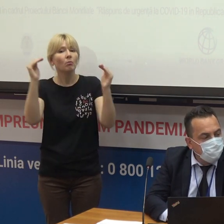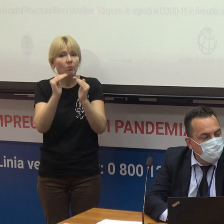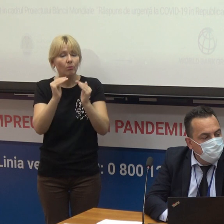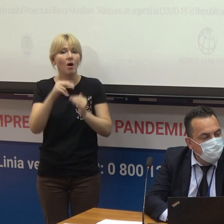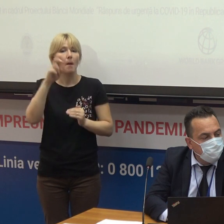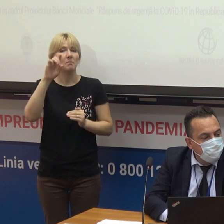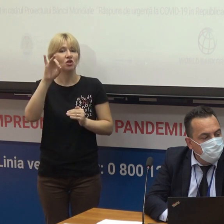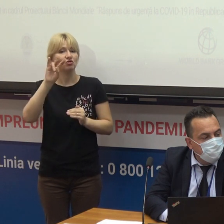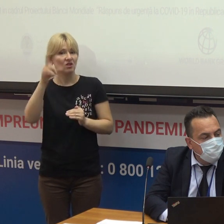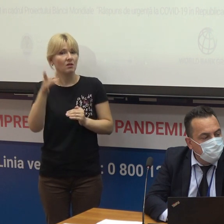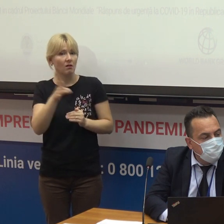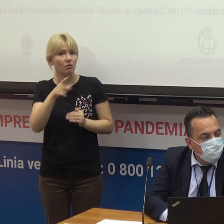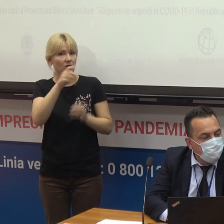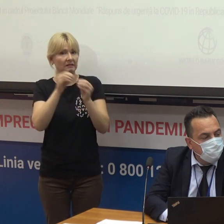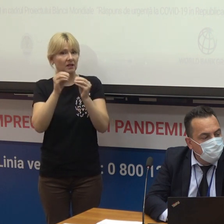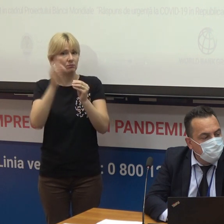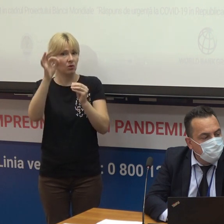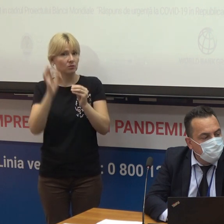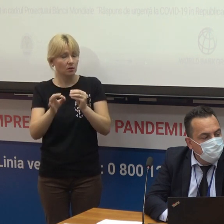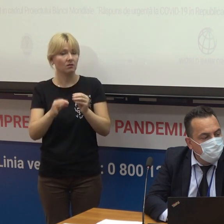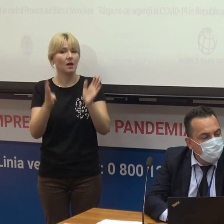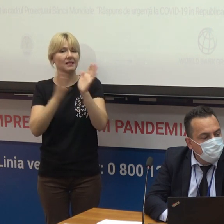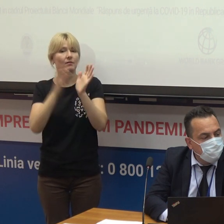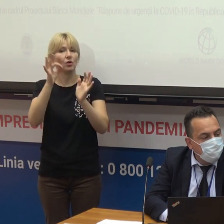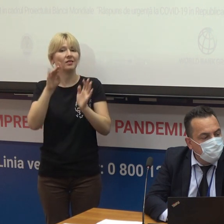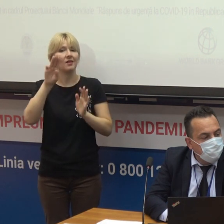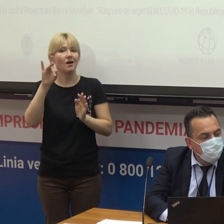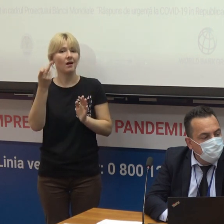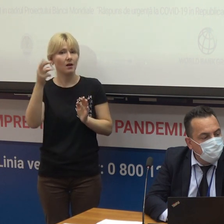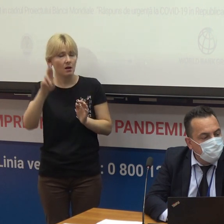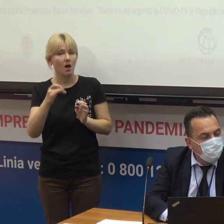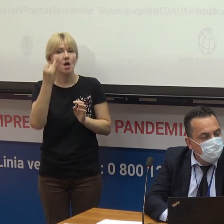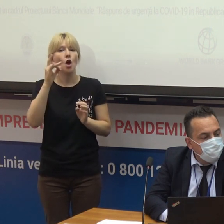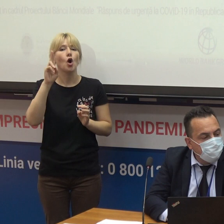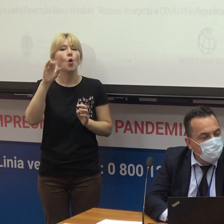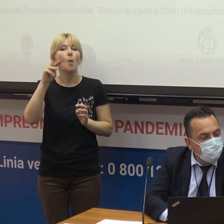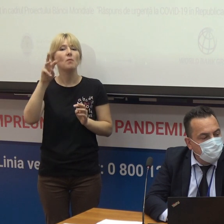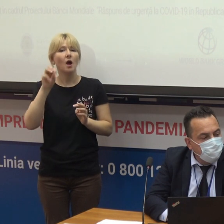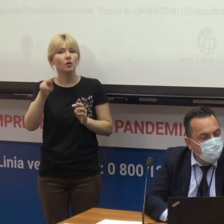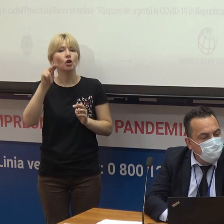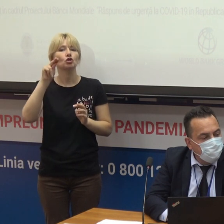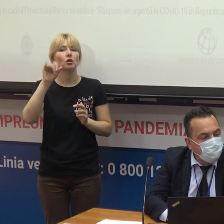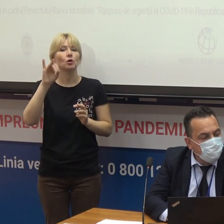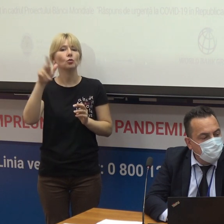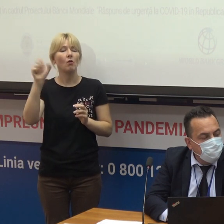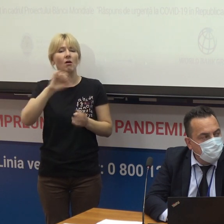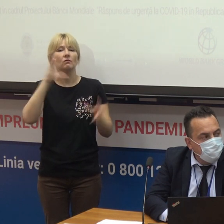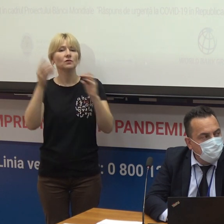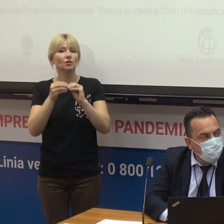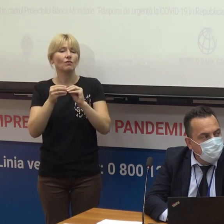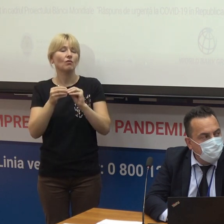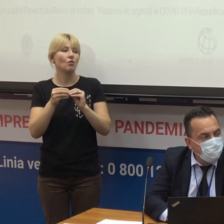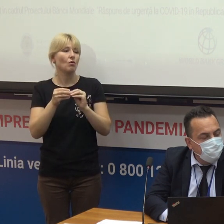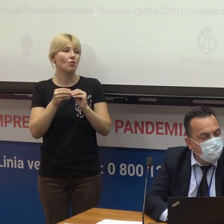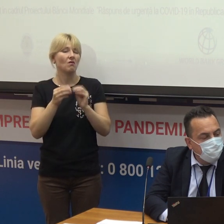Briceni, raionul Briceni cu 10%, Taraclie 9% și Comrat Vulcănești, Ceadăr Lungă, unde rata de acoperire este în